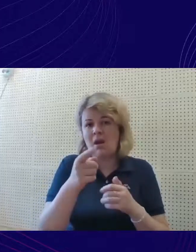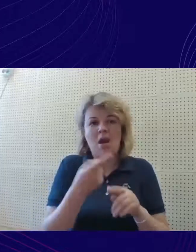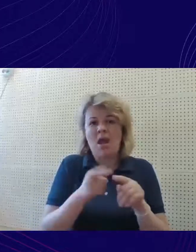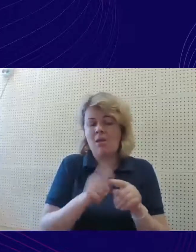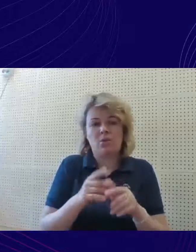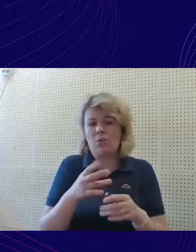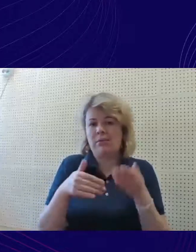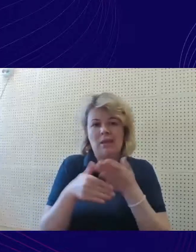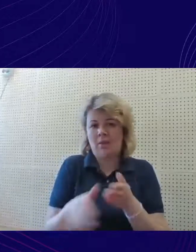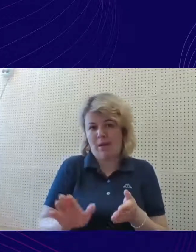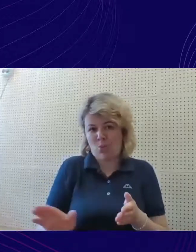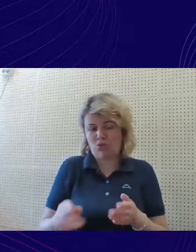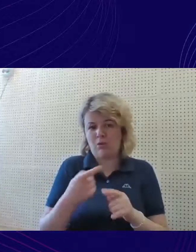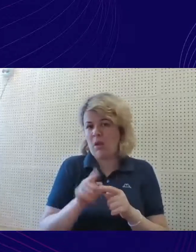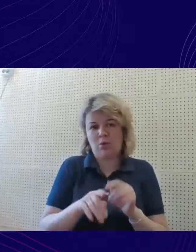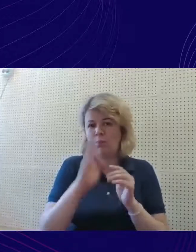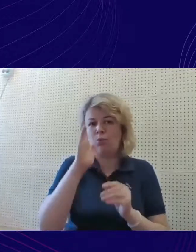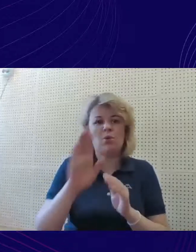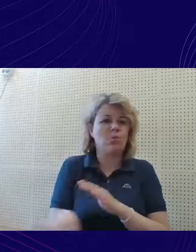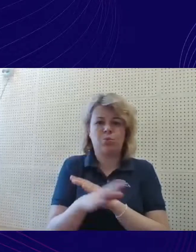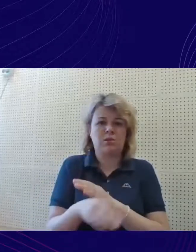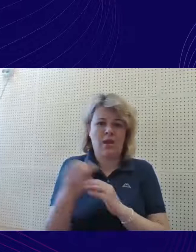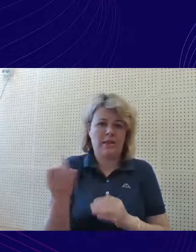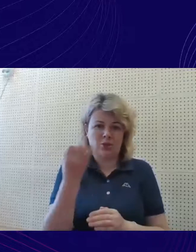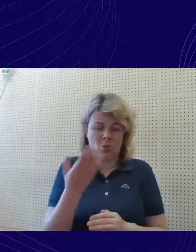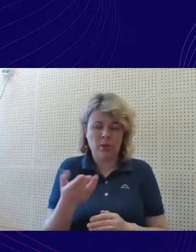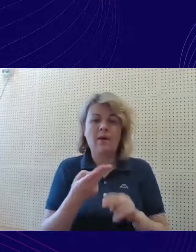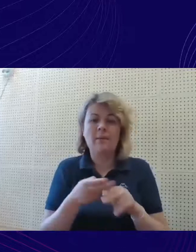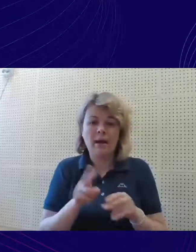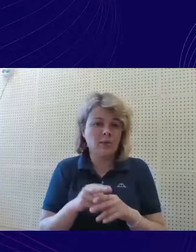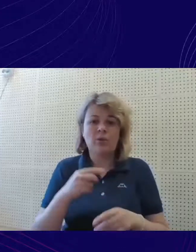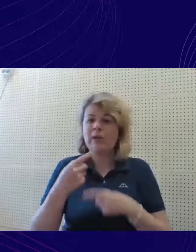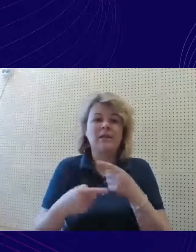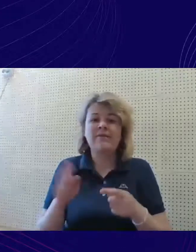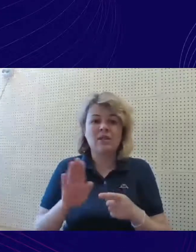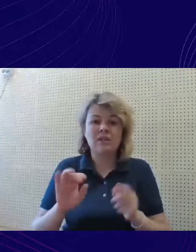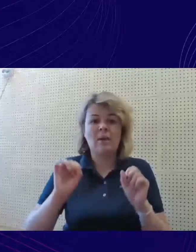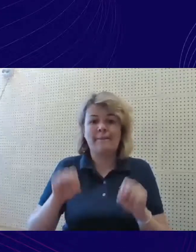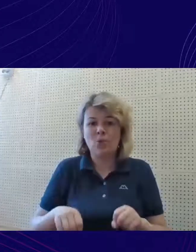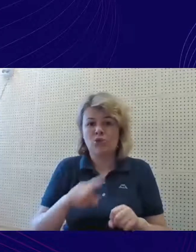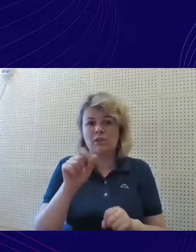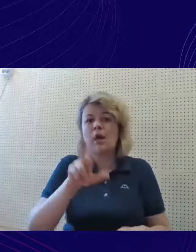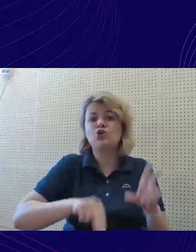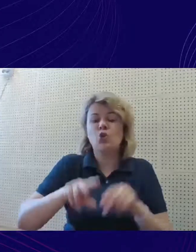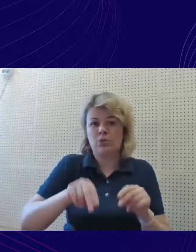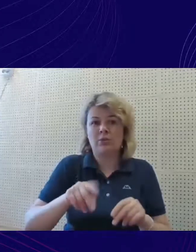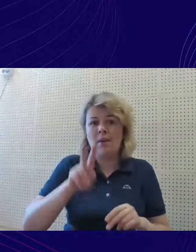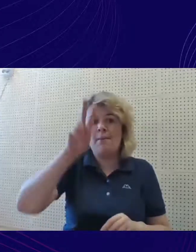история. Поэтому далеко не всегда можно за счет параллельного действия чего-то